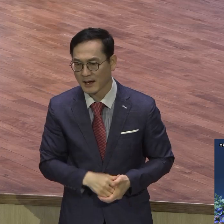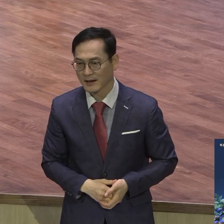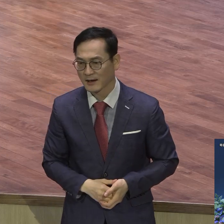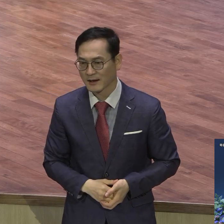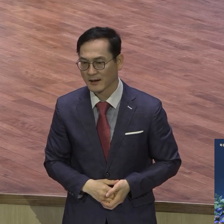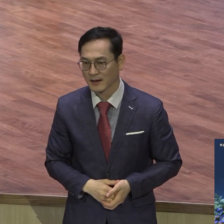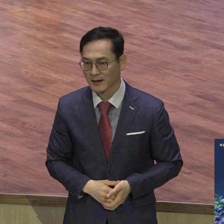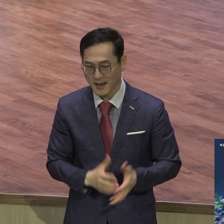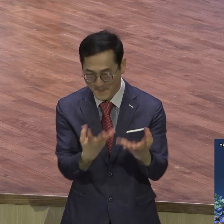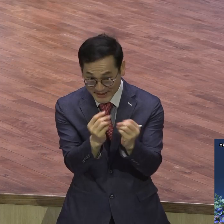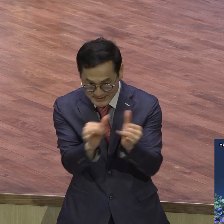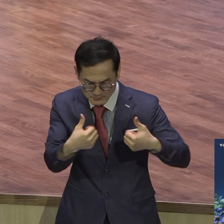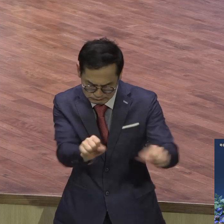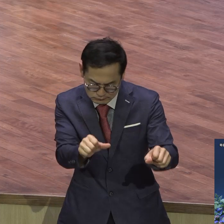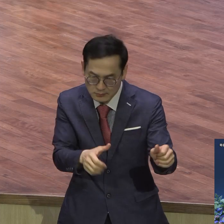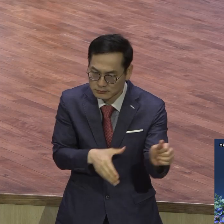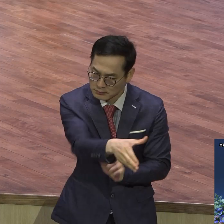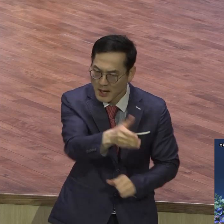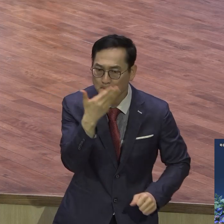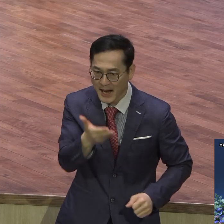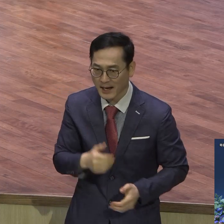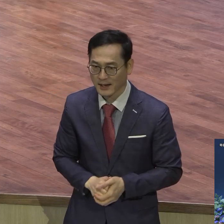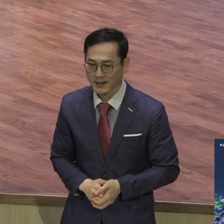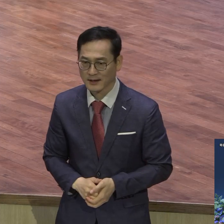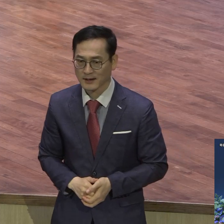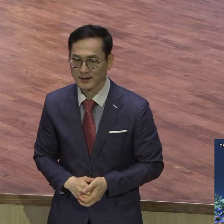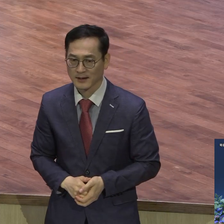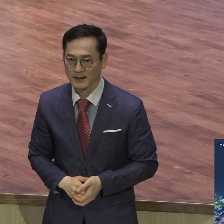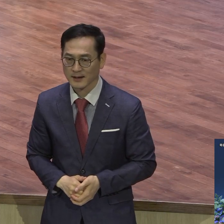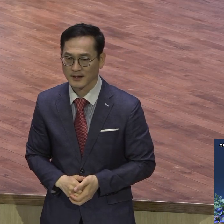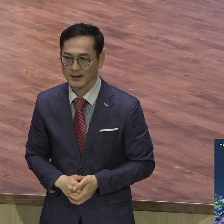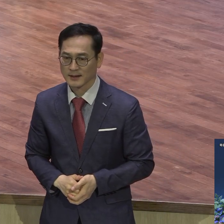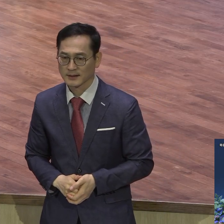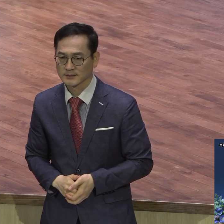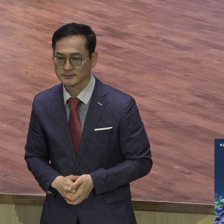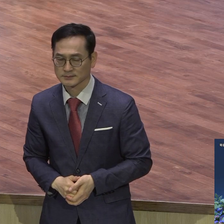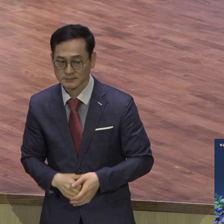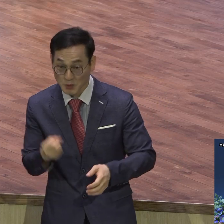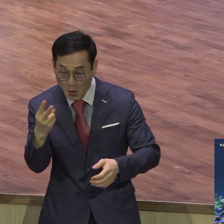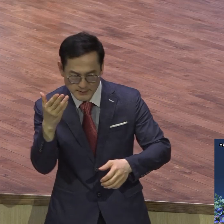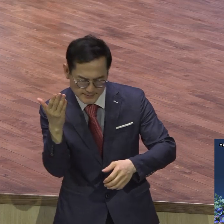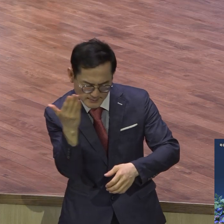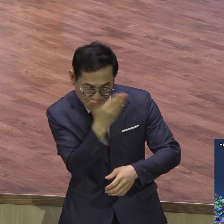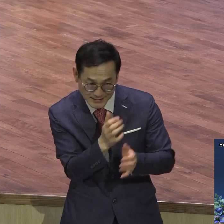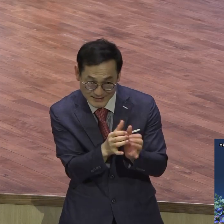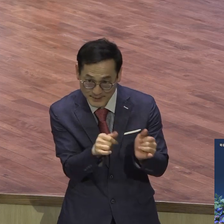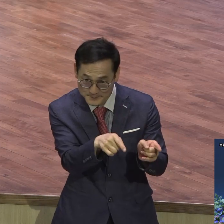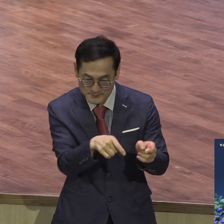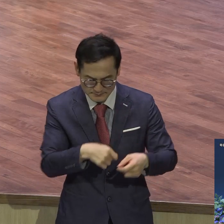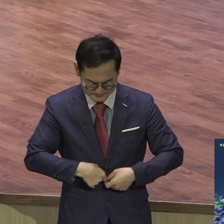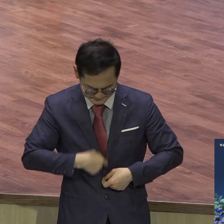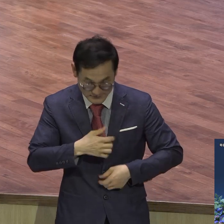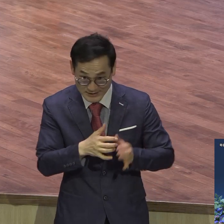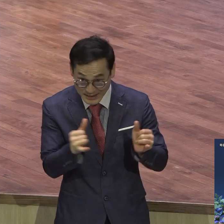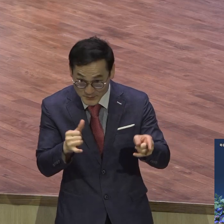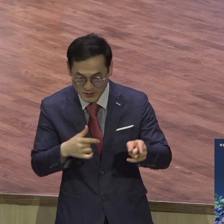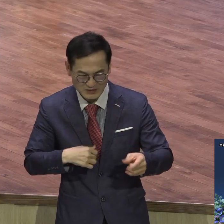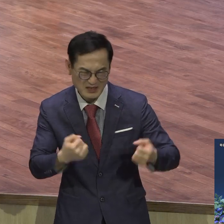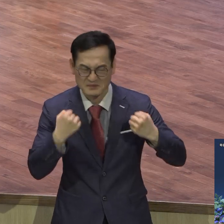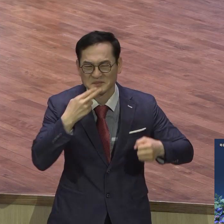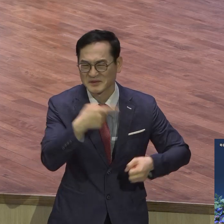사람을 파멸시킬 수 있다. 나는 바람날개를 타고 여행한다. 아무리 순결한 사람이라도 내게는 무력하고 아무리